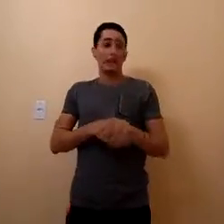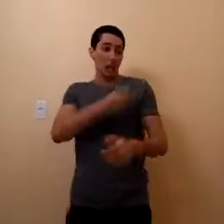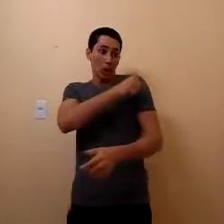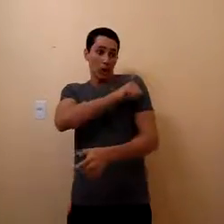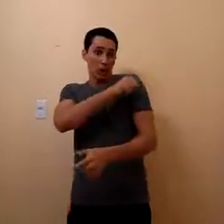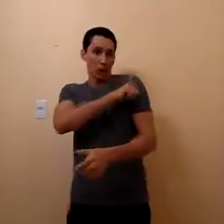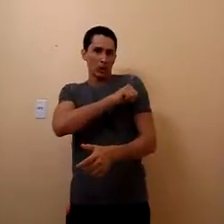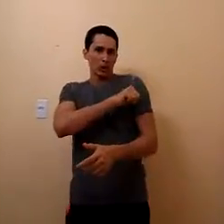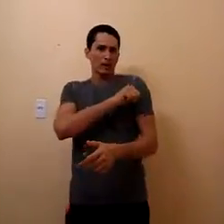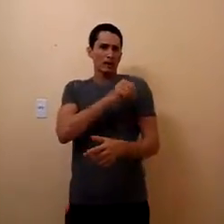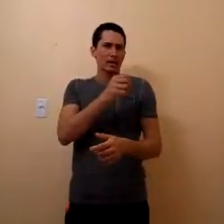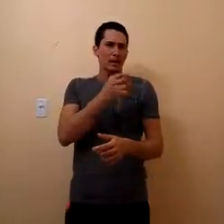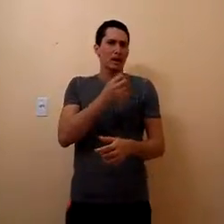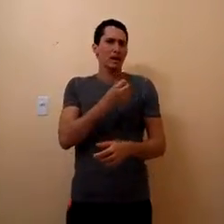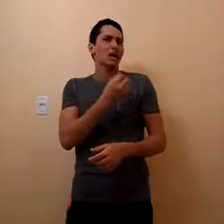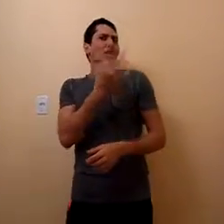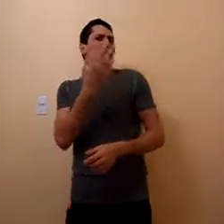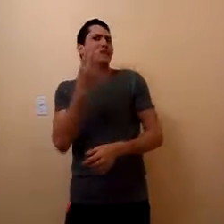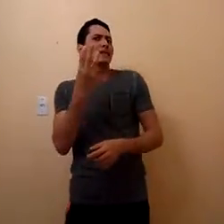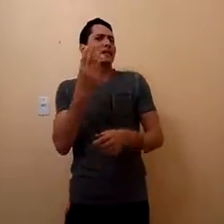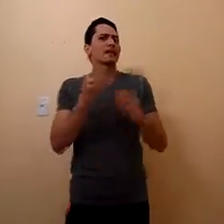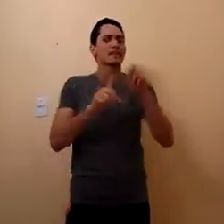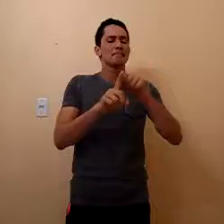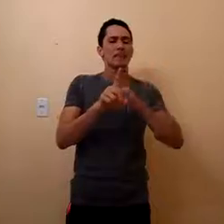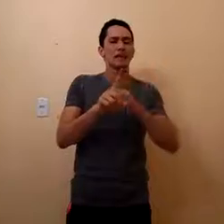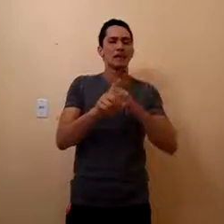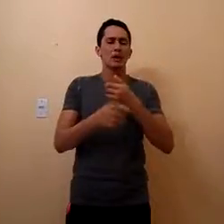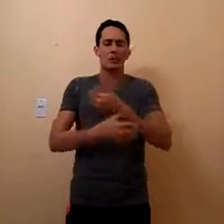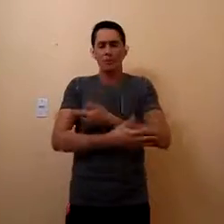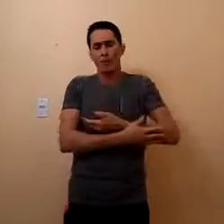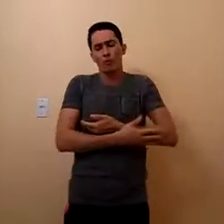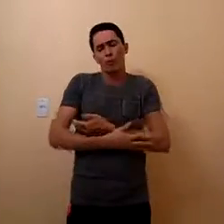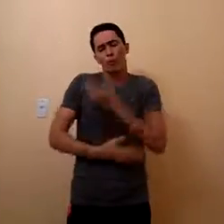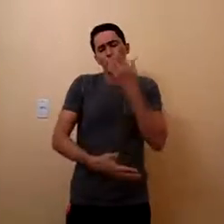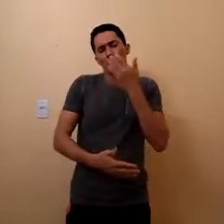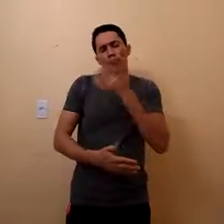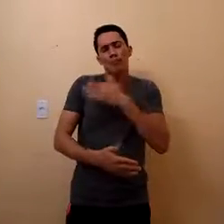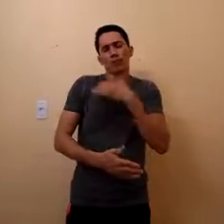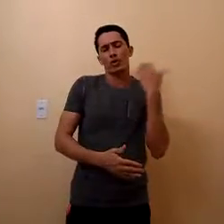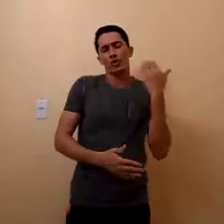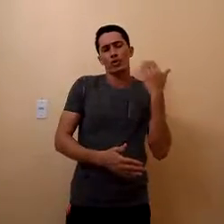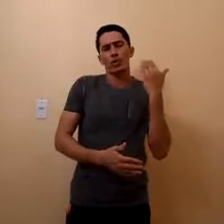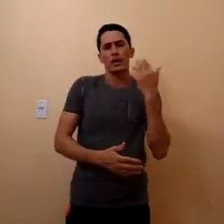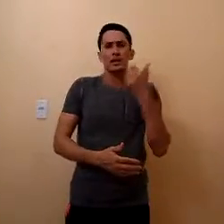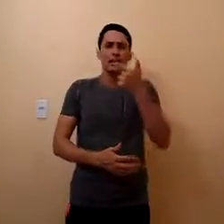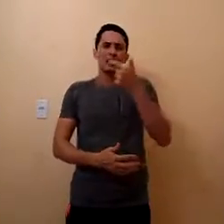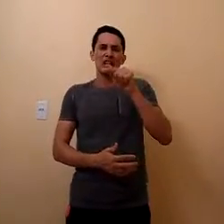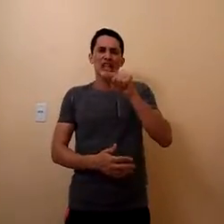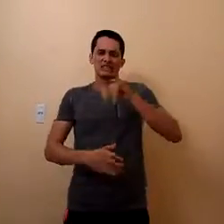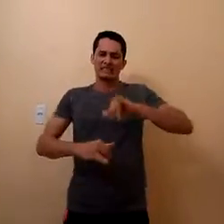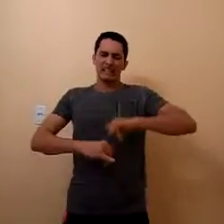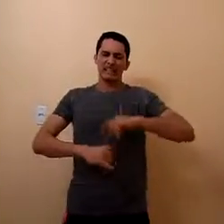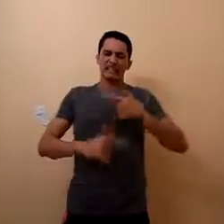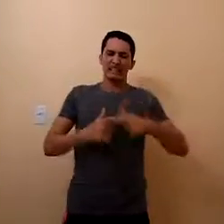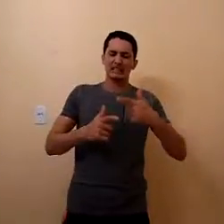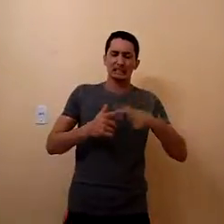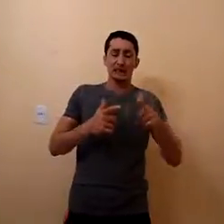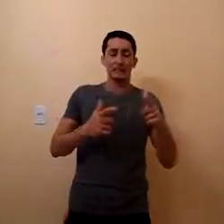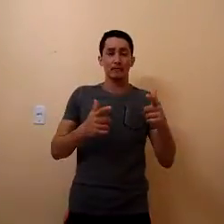completou 3 meses o atropelamento que matou um bebê e feriu outras 17 pessoas na praia de Copacabana. Os inquéritos ainda